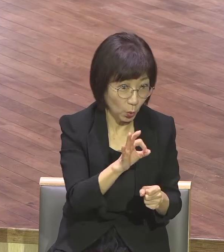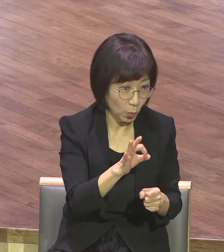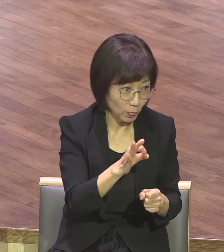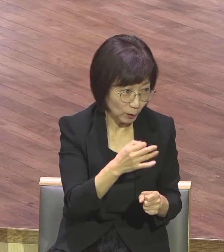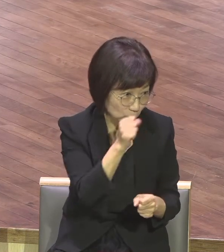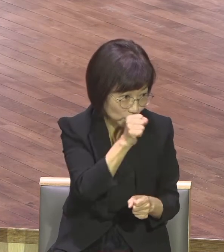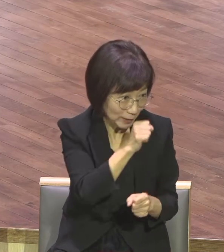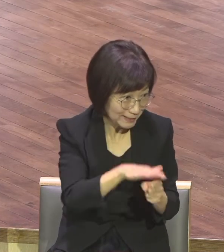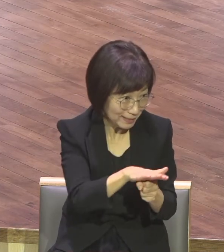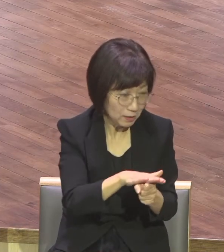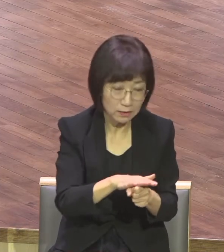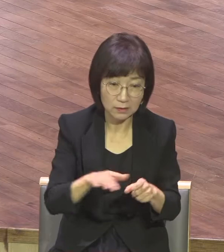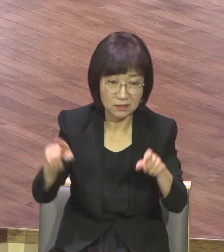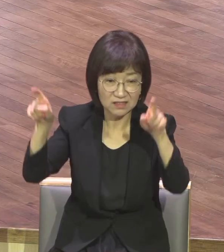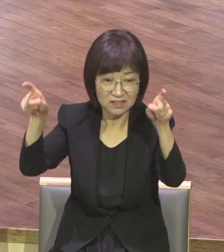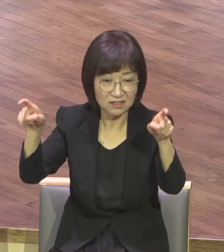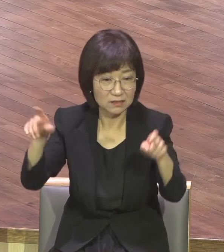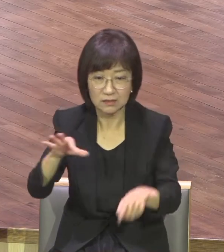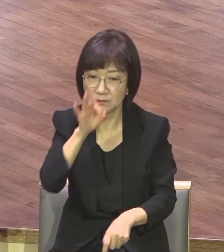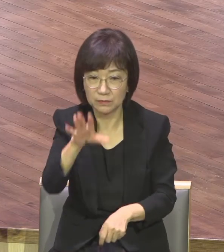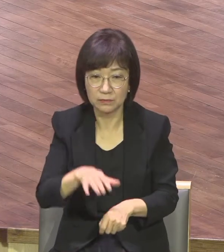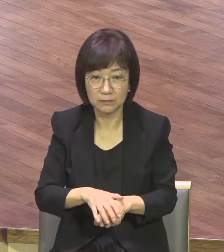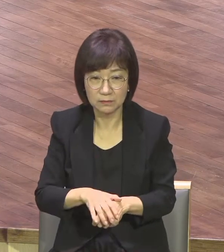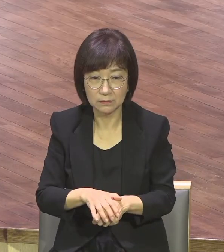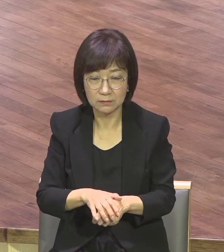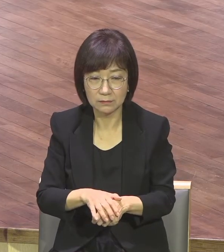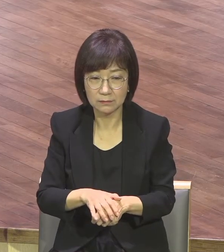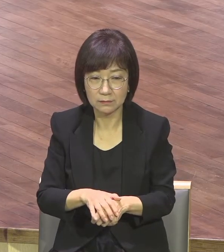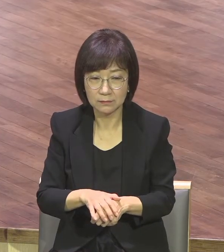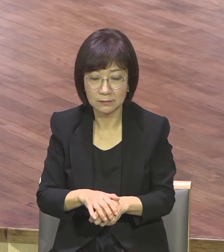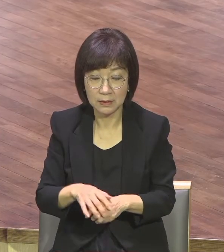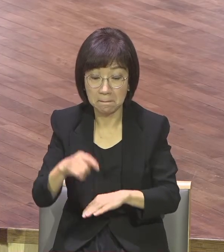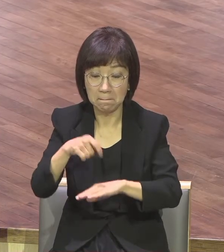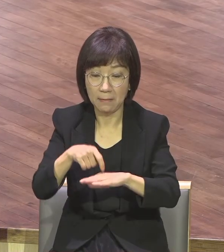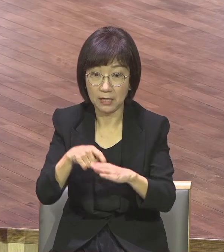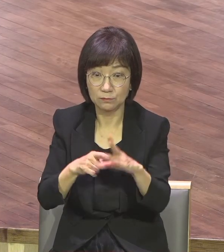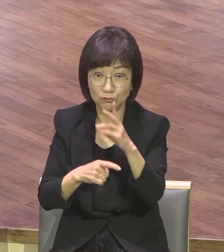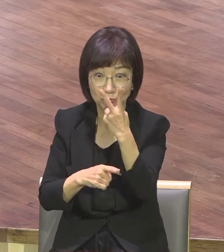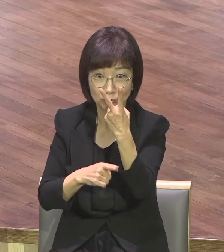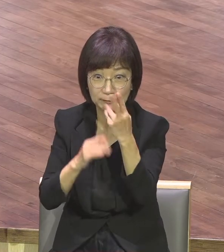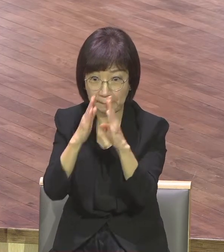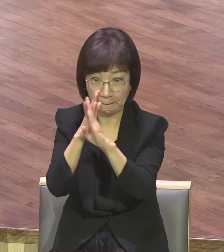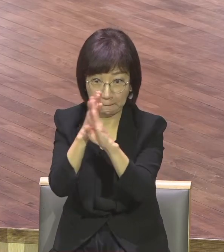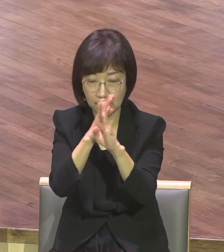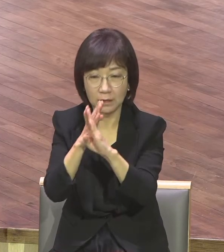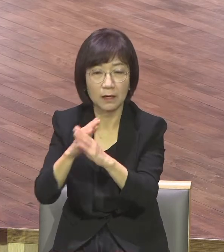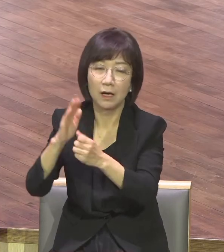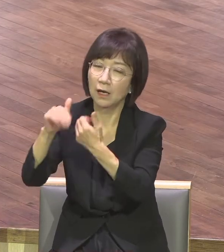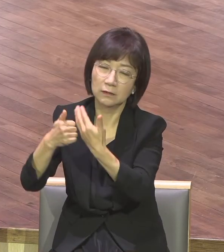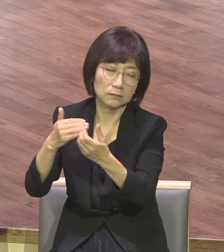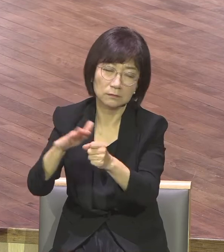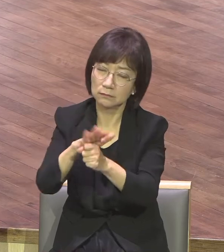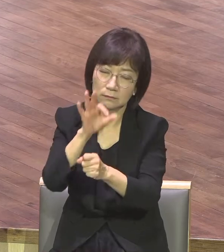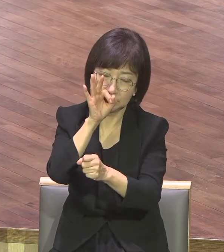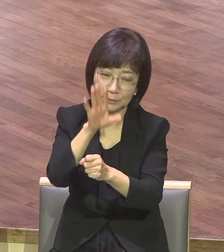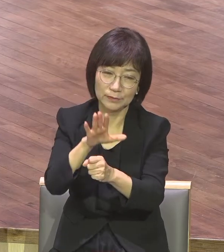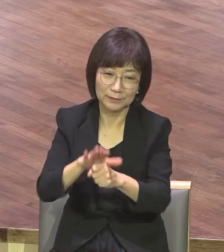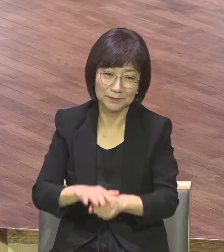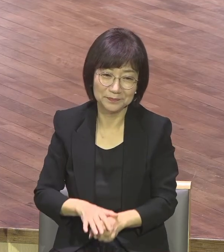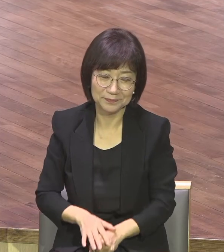그러니까 하나님이 도와줄 수 없어요. 두 마음을 품은 자. 두 마음을 품고 있어.